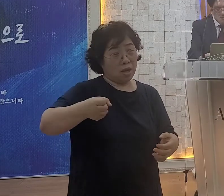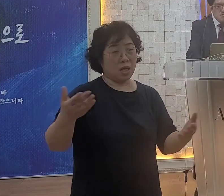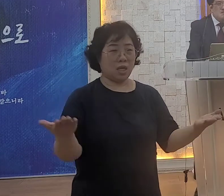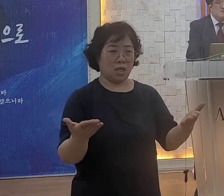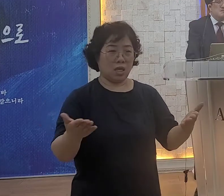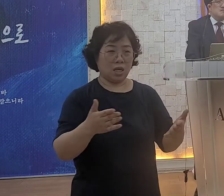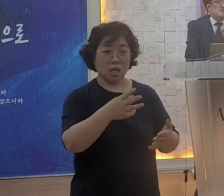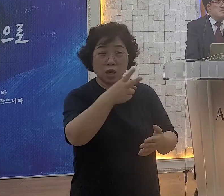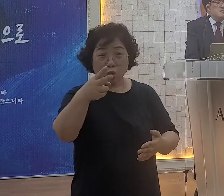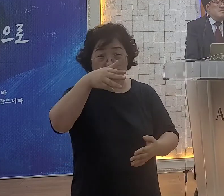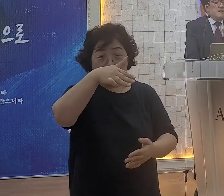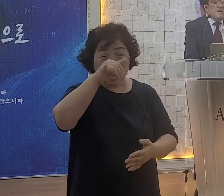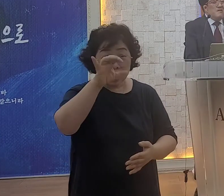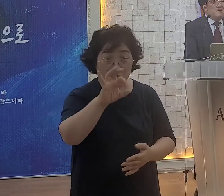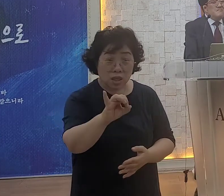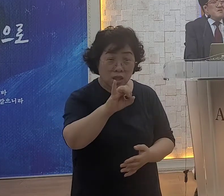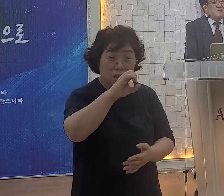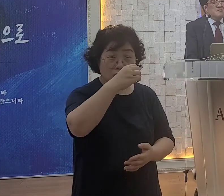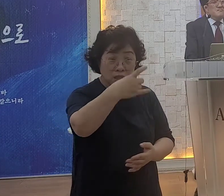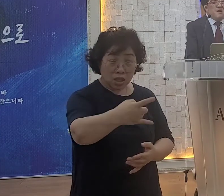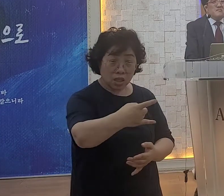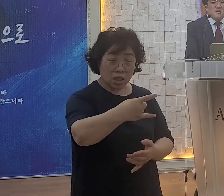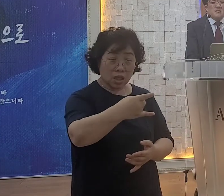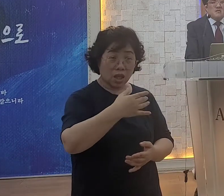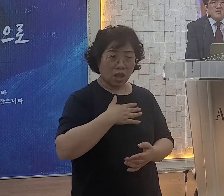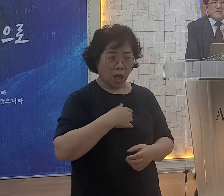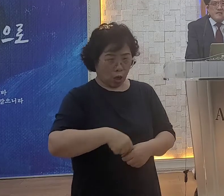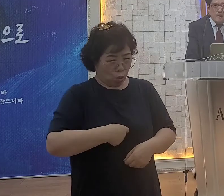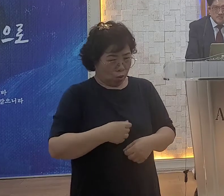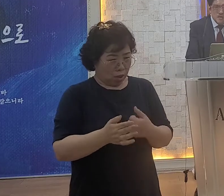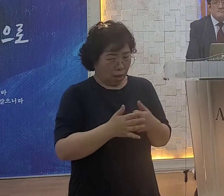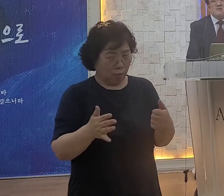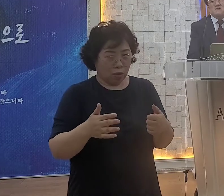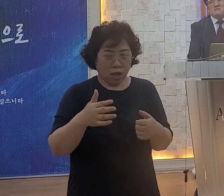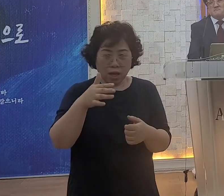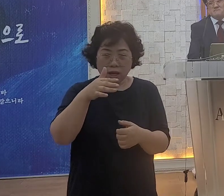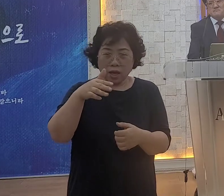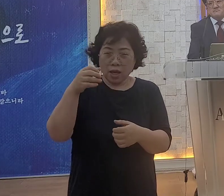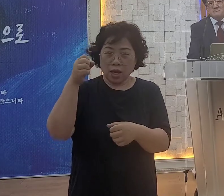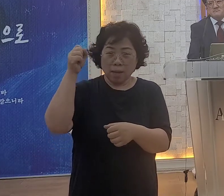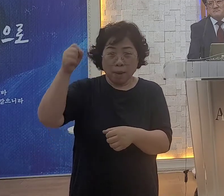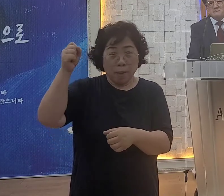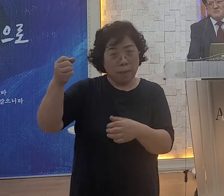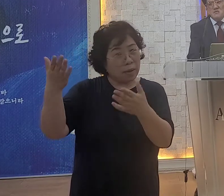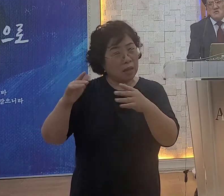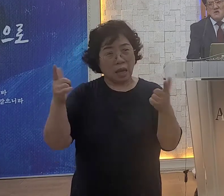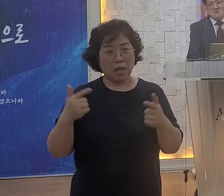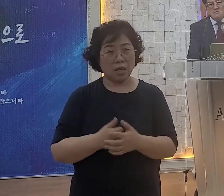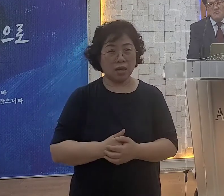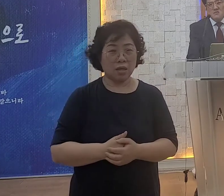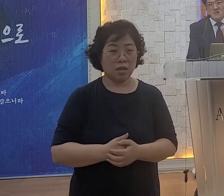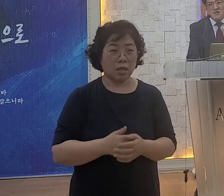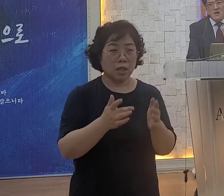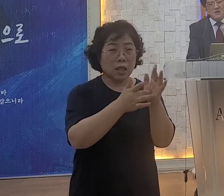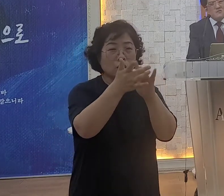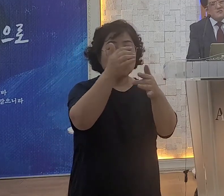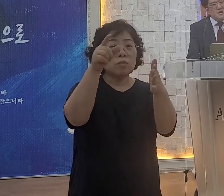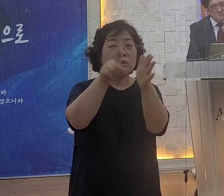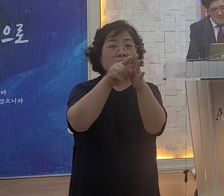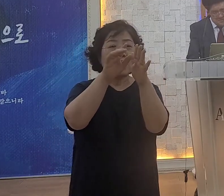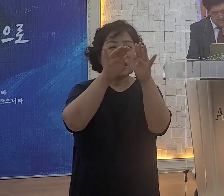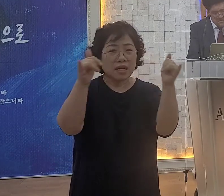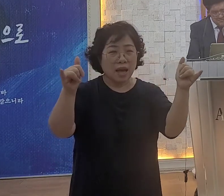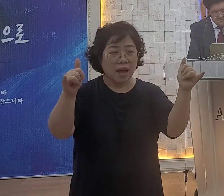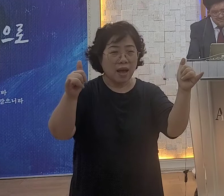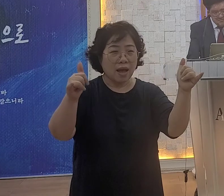내가 어려워서 이렇게 하나님의 의를 받게 된 게 아니다는 말이에요. 이 예수를 믿는 자에게 하나님의